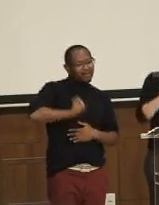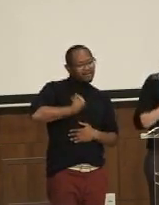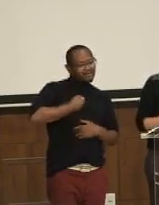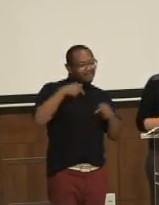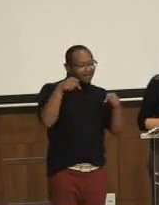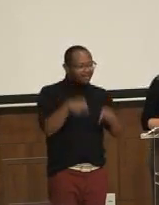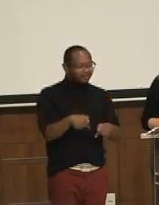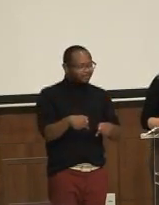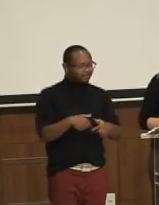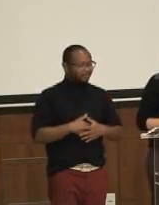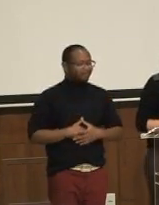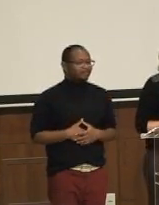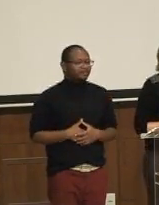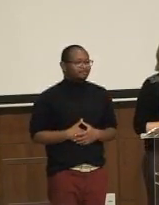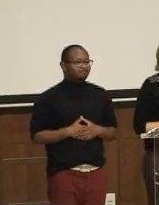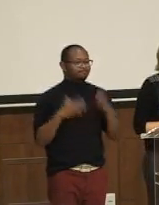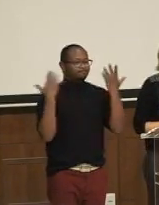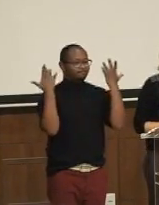todas.